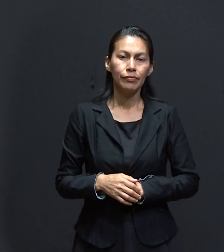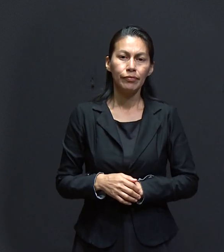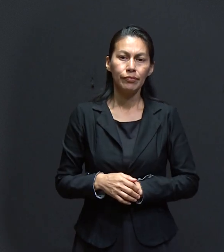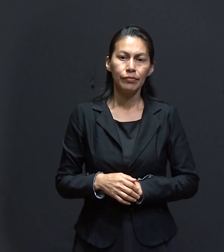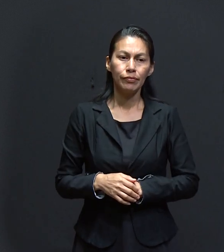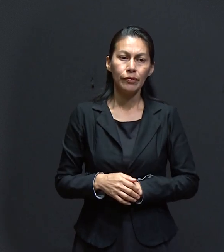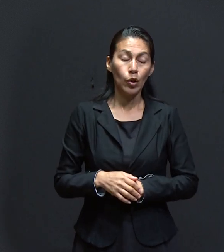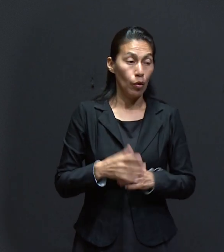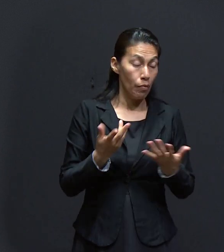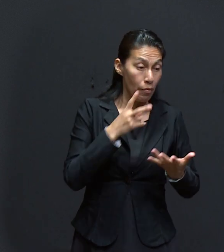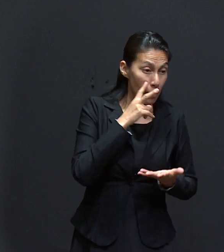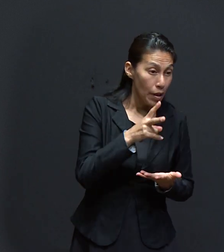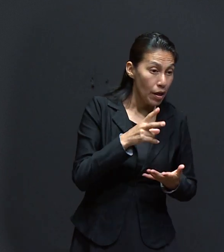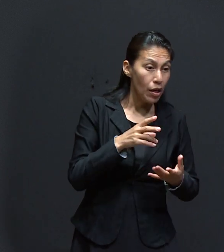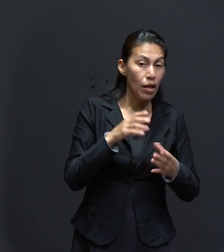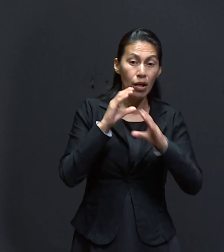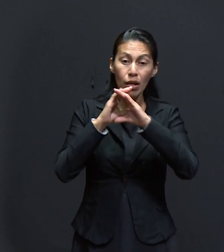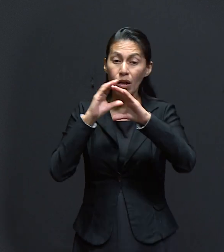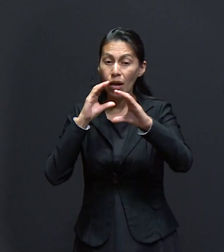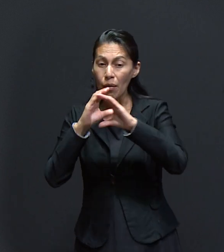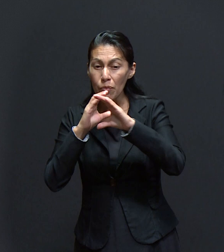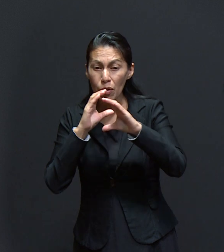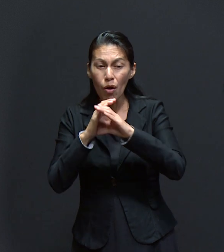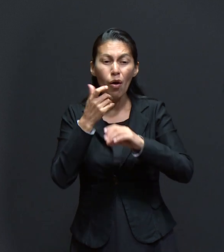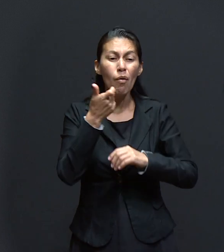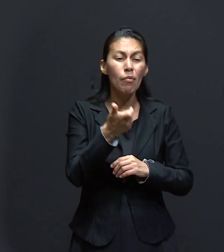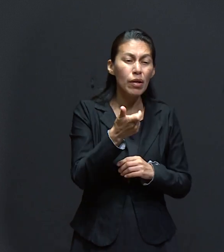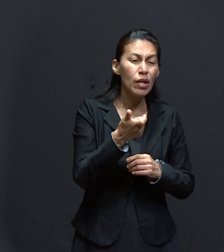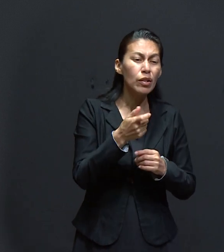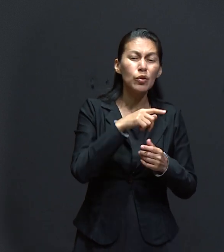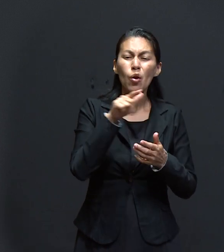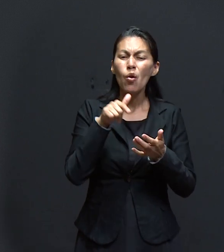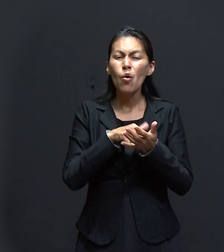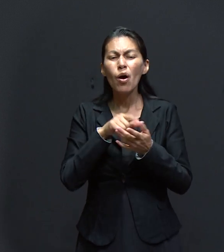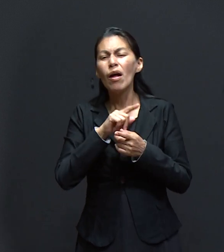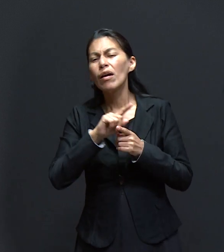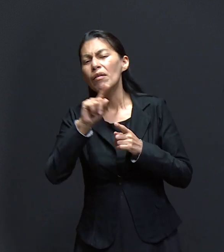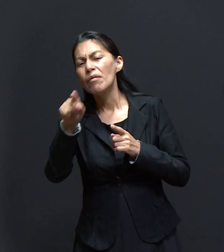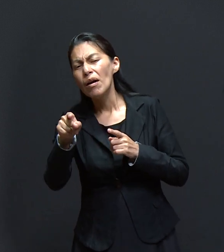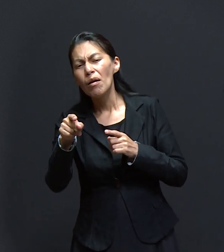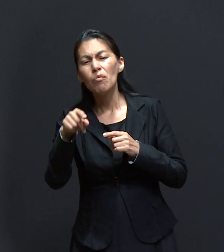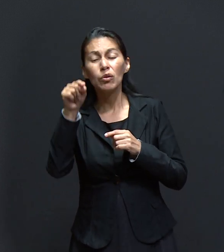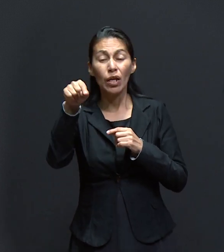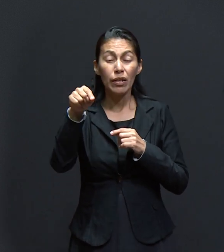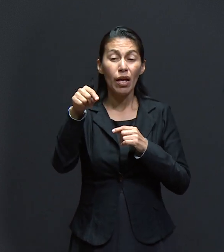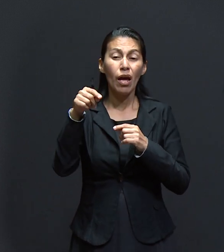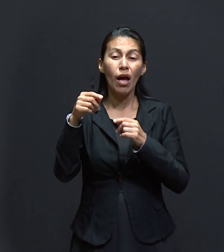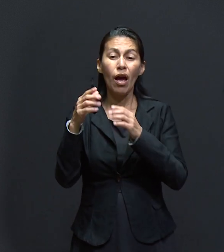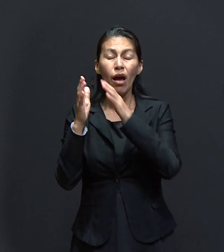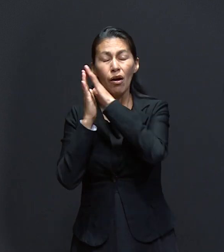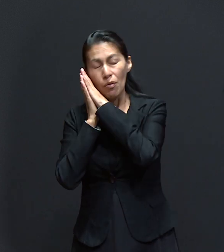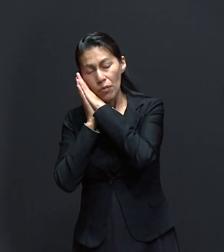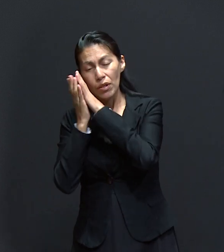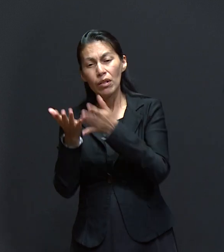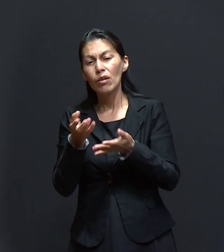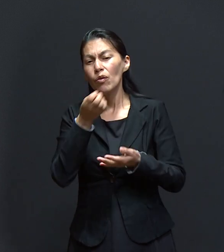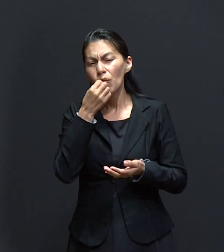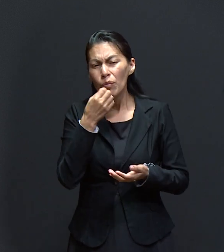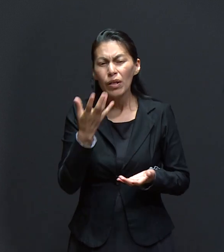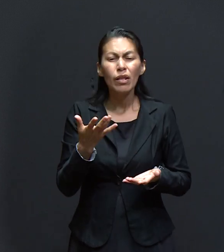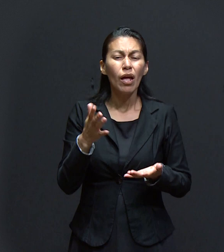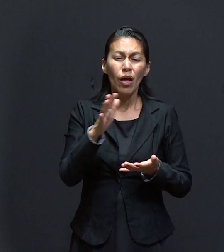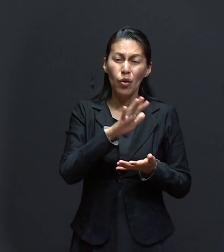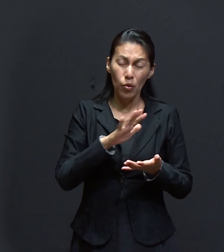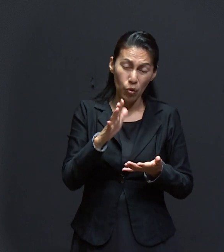cuando alguien invita entonces debemos procurar que hay transporte a ver cuánto cuesta donde vamos cuánto cuesta luego el